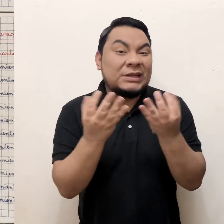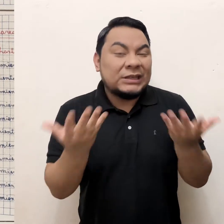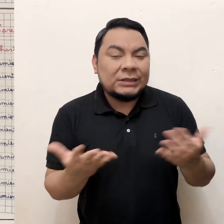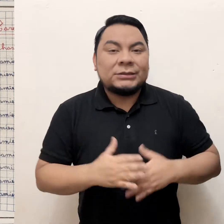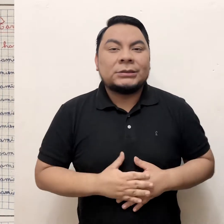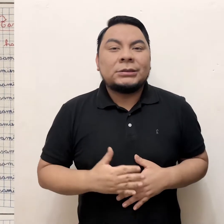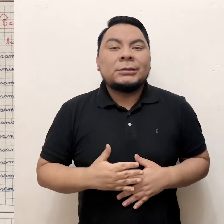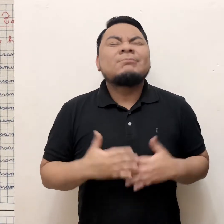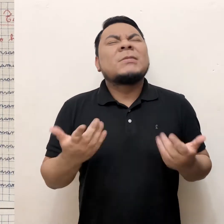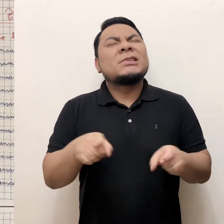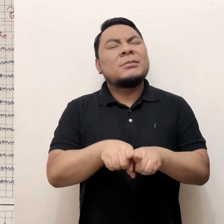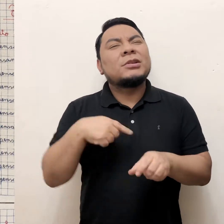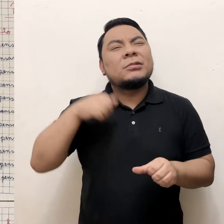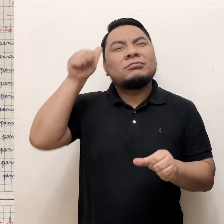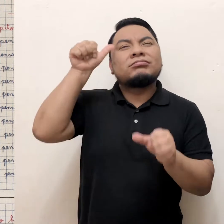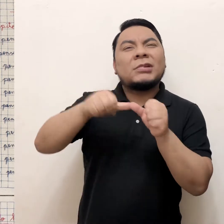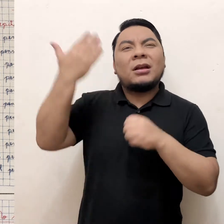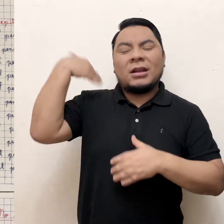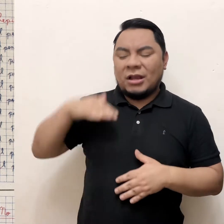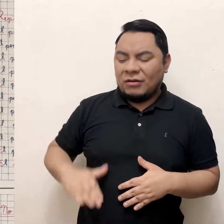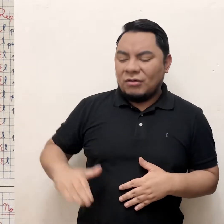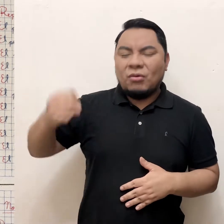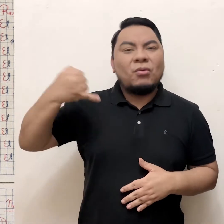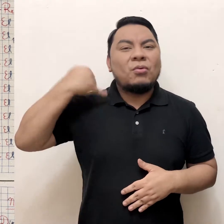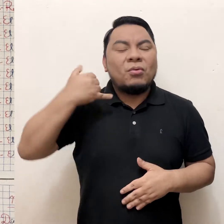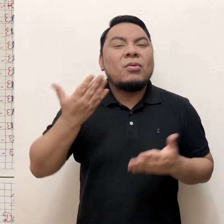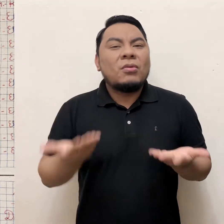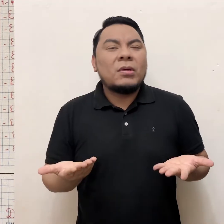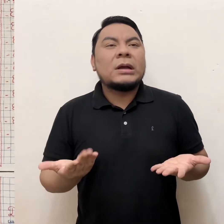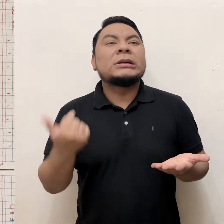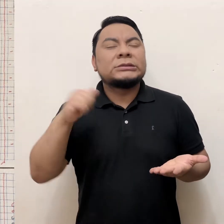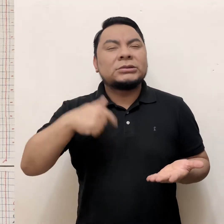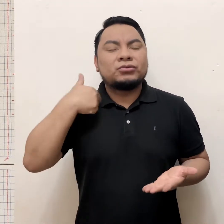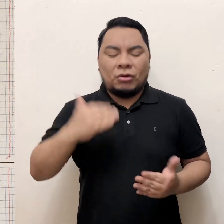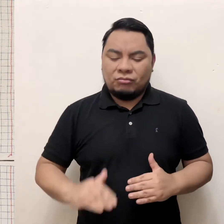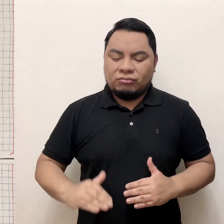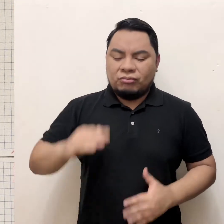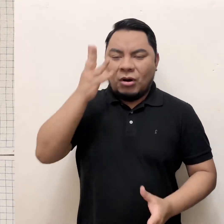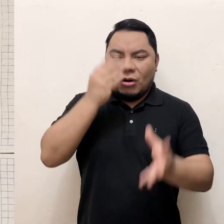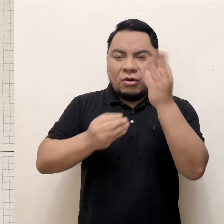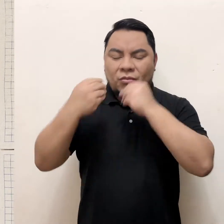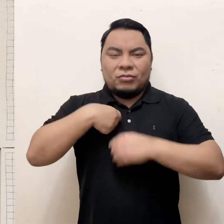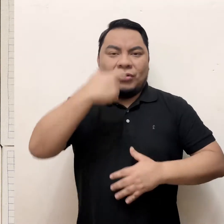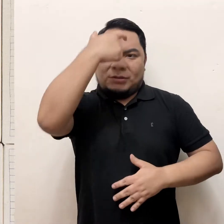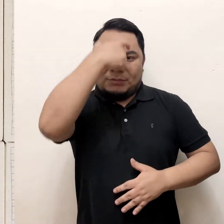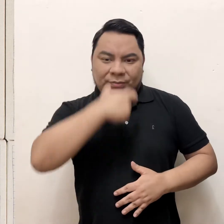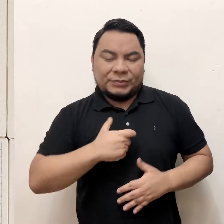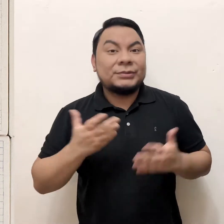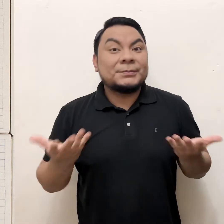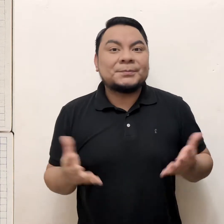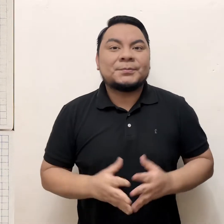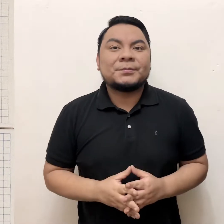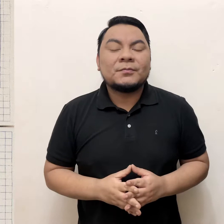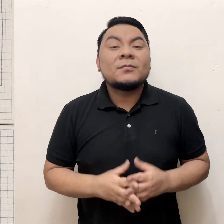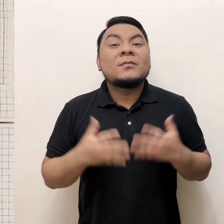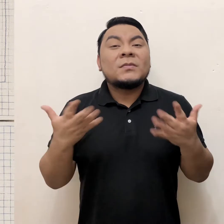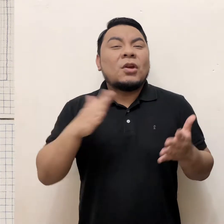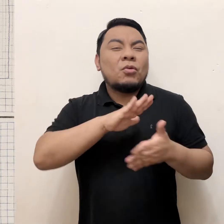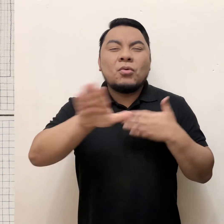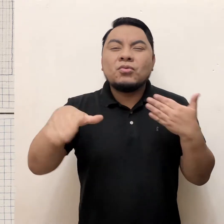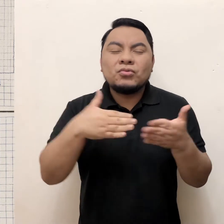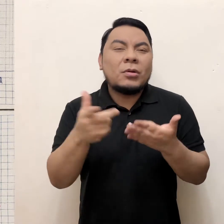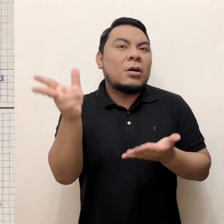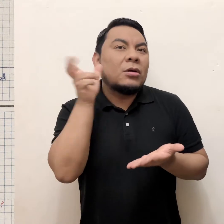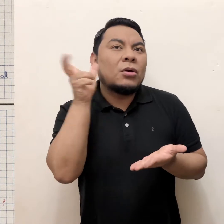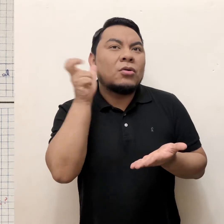recuerdos de infancia y juventud, en el que uno se va formando como ser humano. Cada página del dictado es